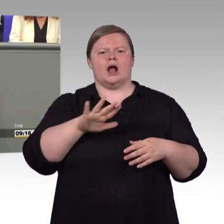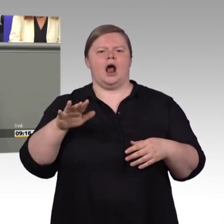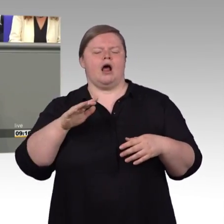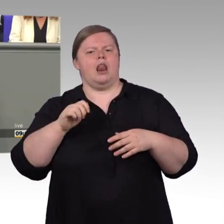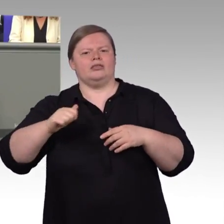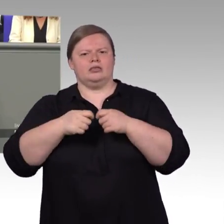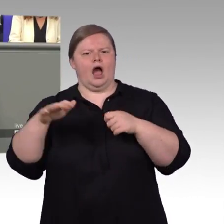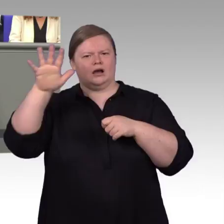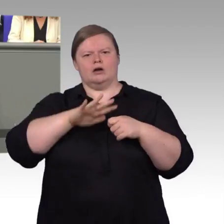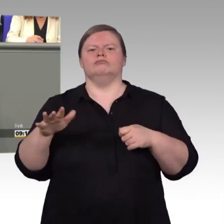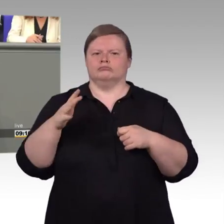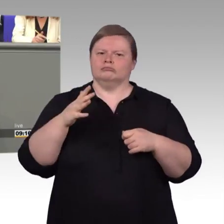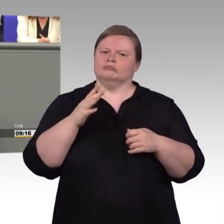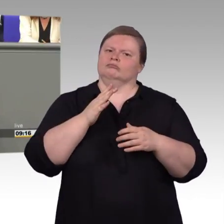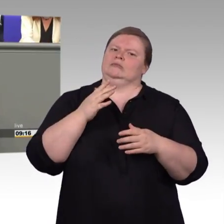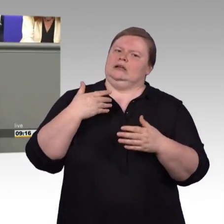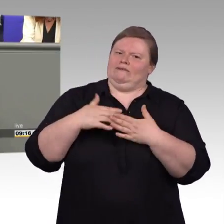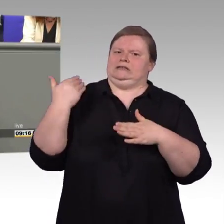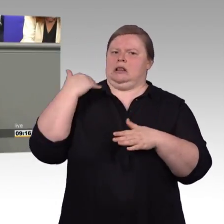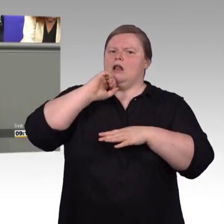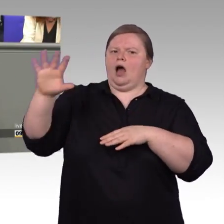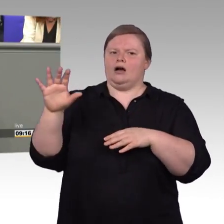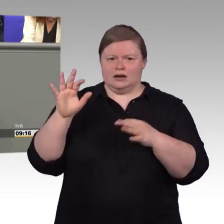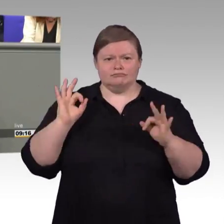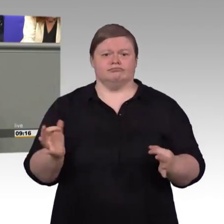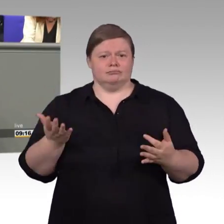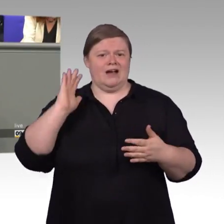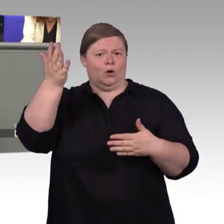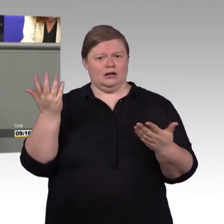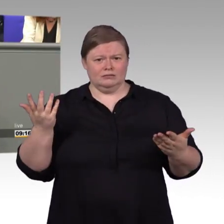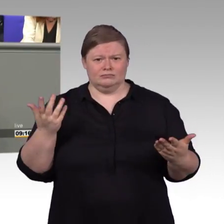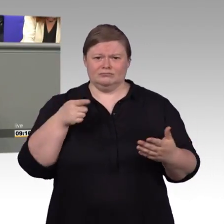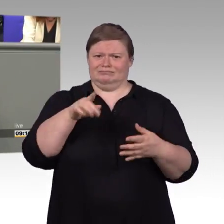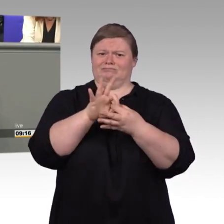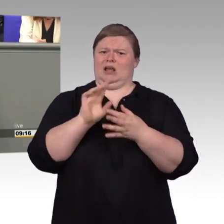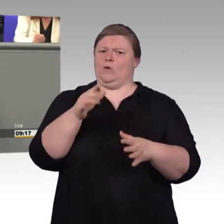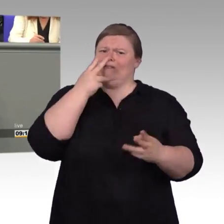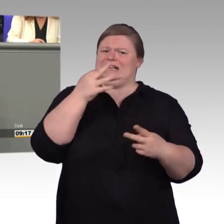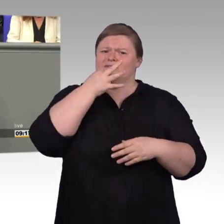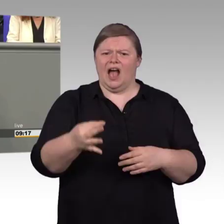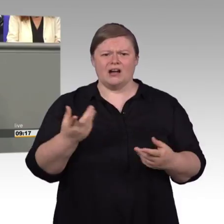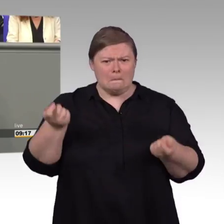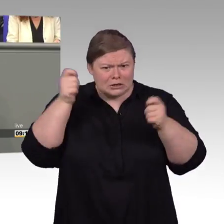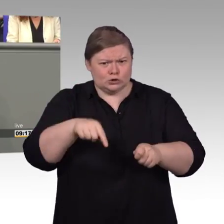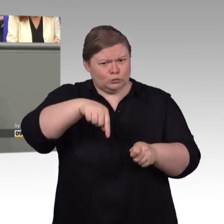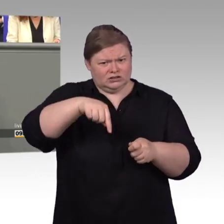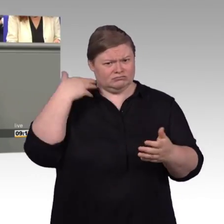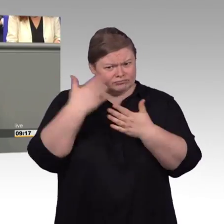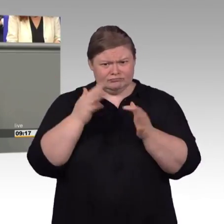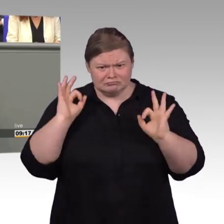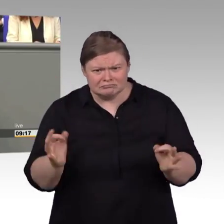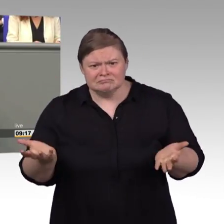uns vor, in der Frage der durchgepeitschten Beschlussfassung über die Musterfeststellungsklage in gleicher Weise zu verfahren.